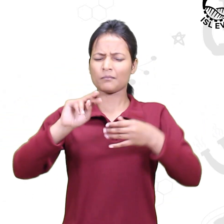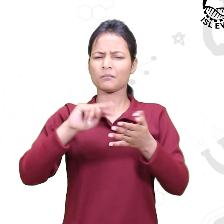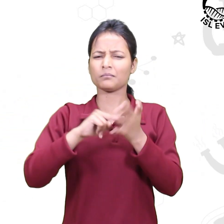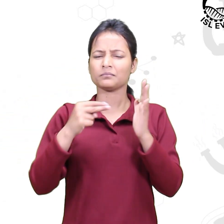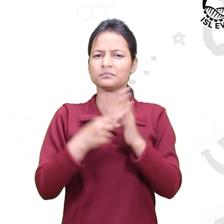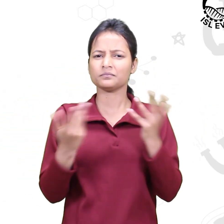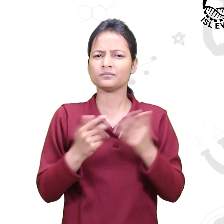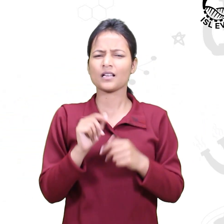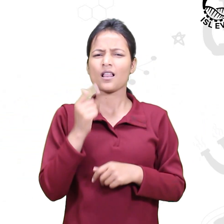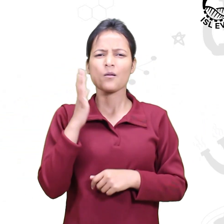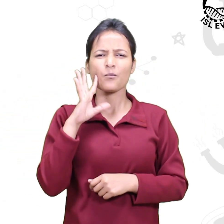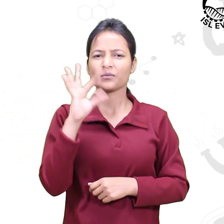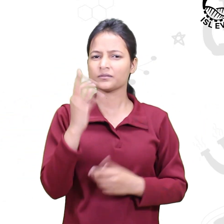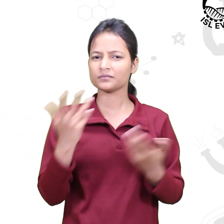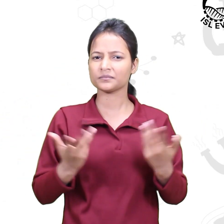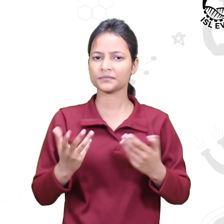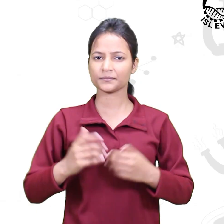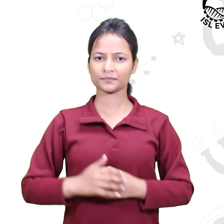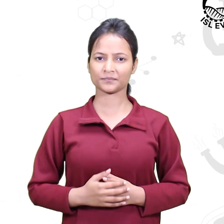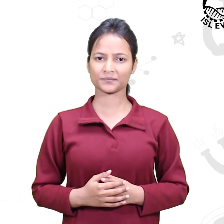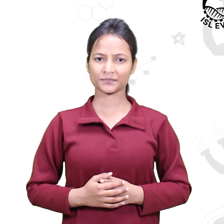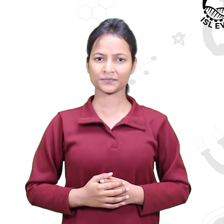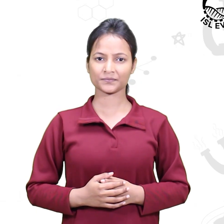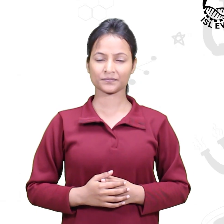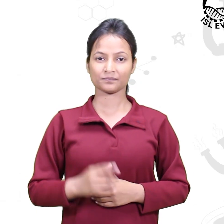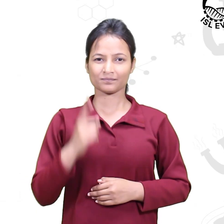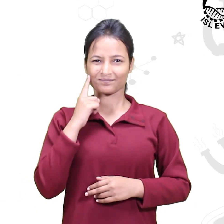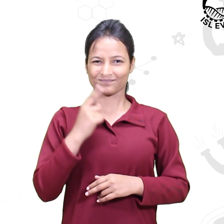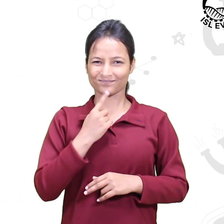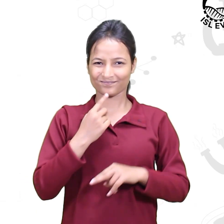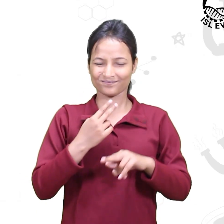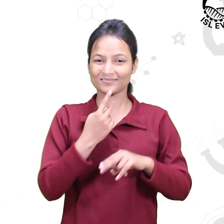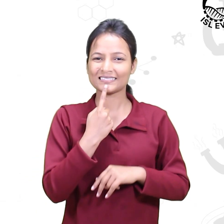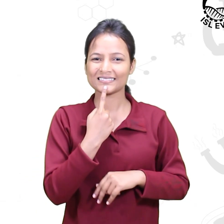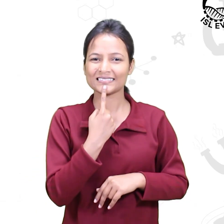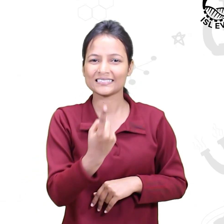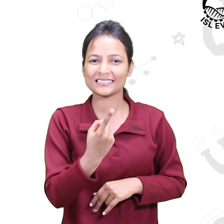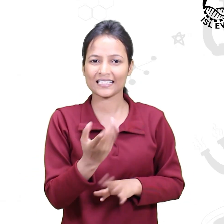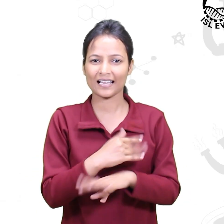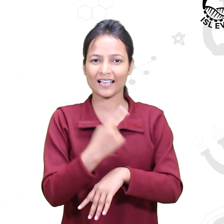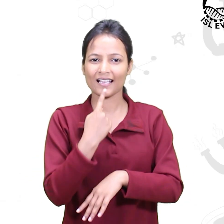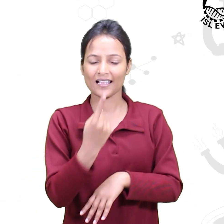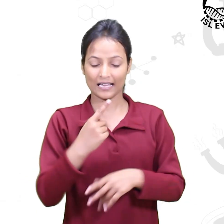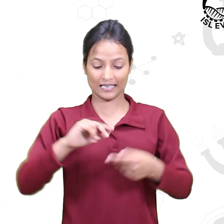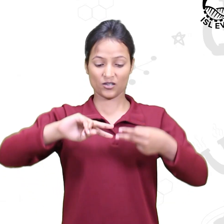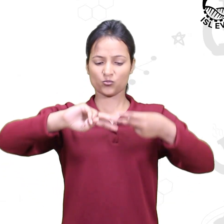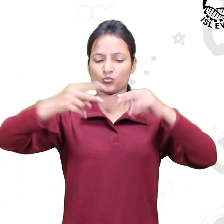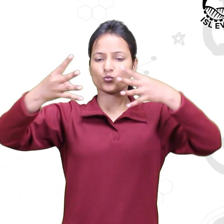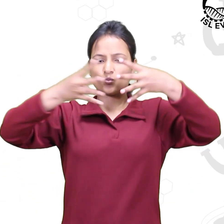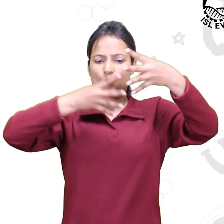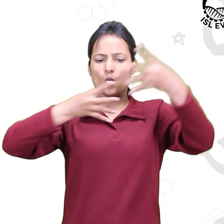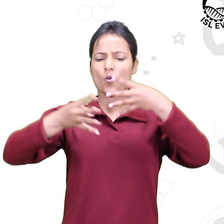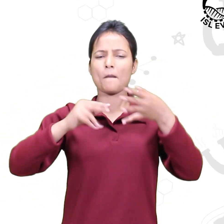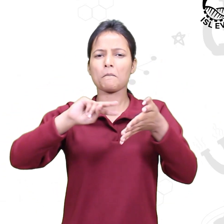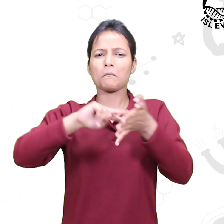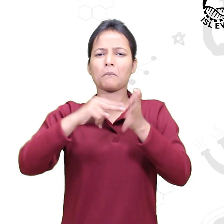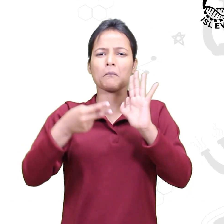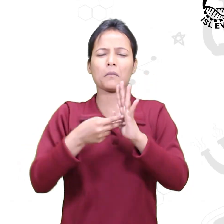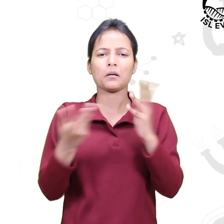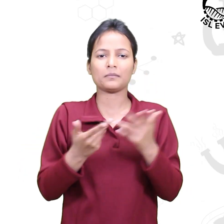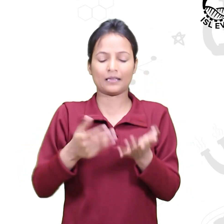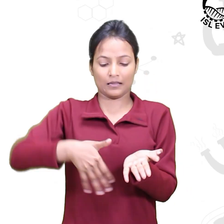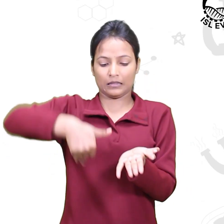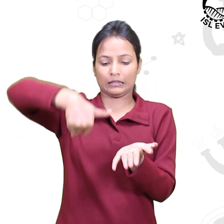है? देखो, जीनोम सीक्वेंसिंग प्रोसेस जैसे मैं बताया कि एक बड़ी जटिल प्रक्रिया है, पर आपको जो मैंने बताया कि जीनोम क्या है, जीनोम एक ब्लूप्रिंट